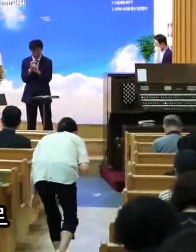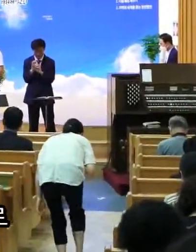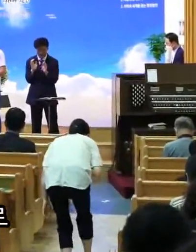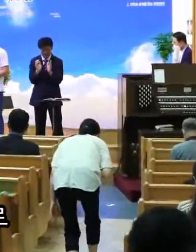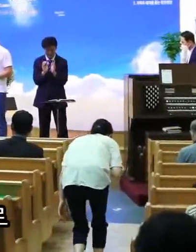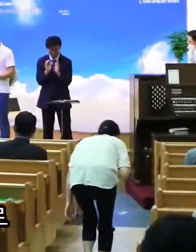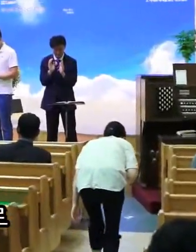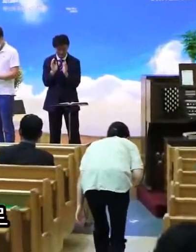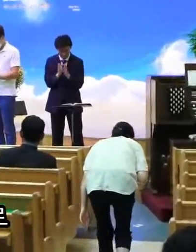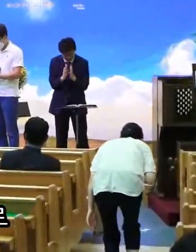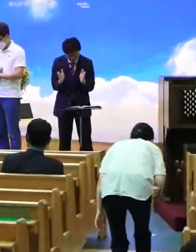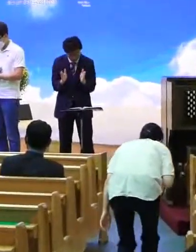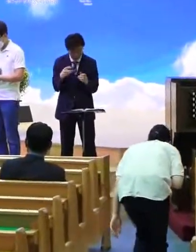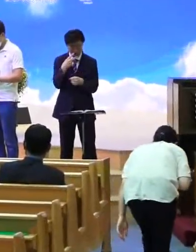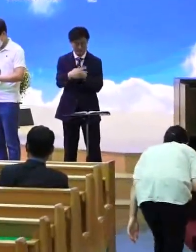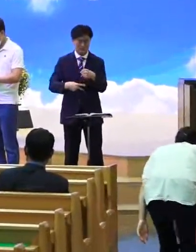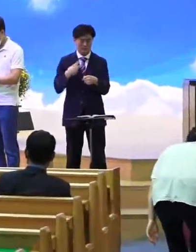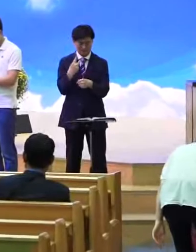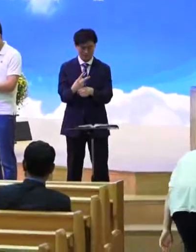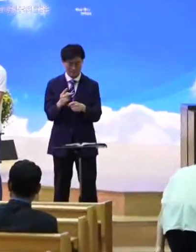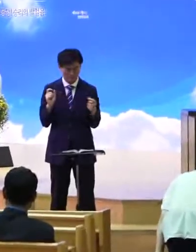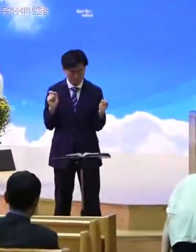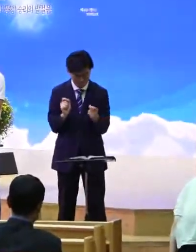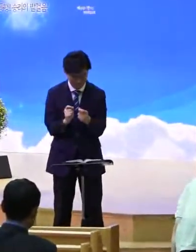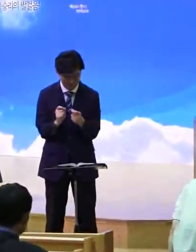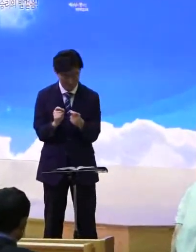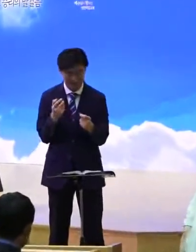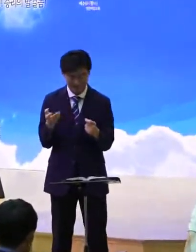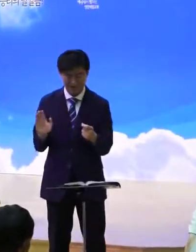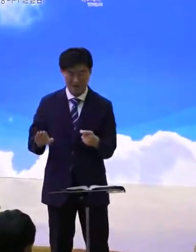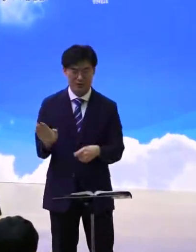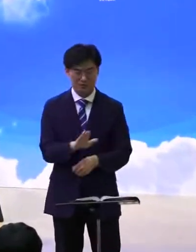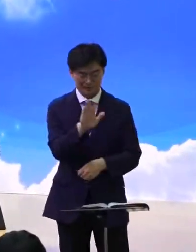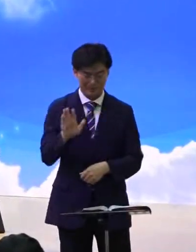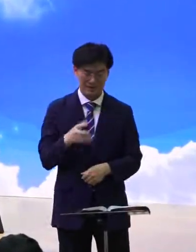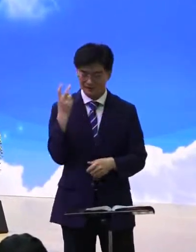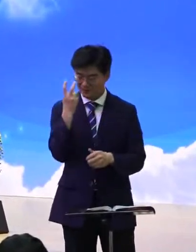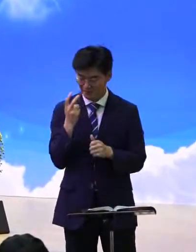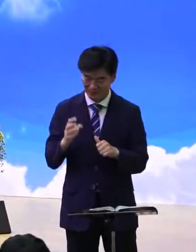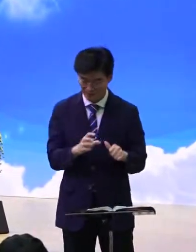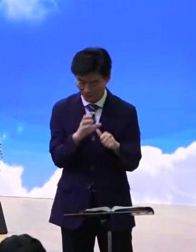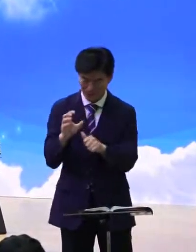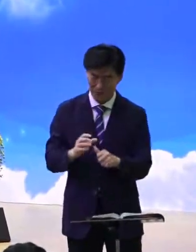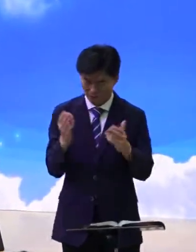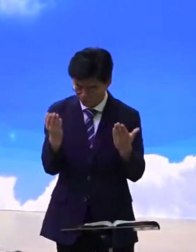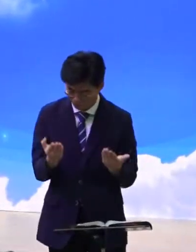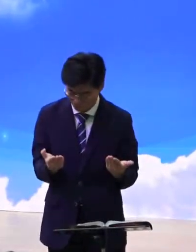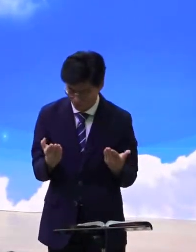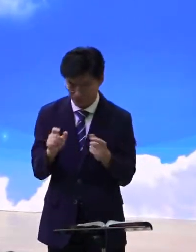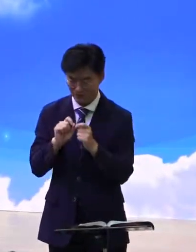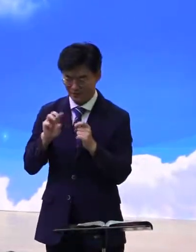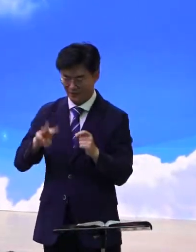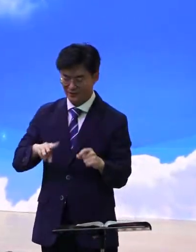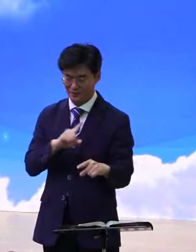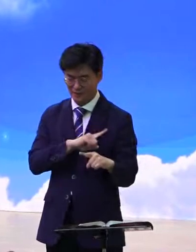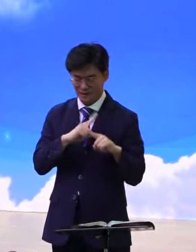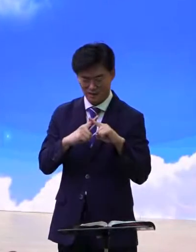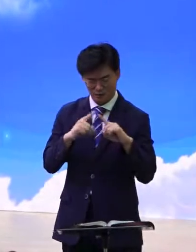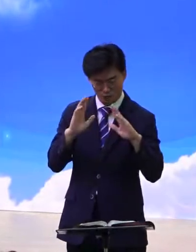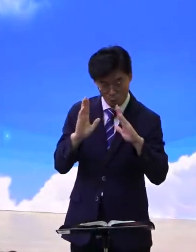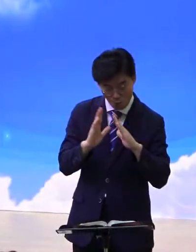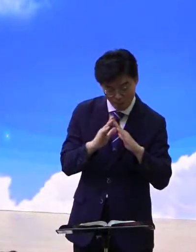있지만 그 가운데서도 저희들을 지켜주시고 특히 우리 영천지일교회 단 한 사람의 코로나